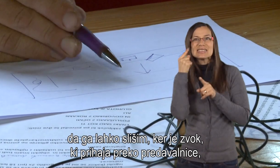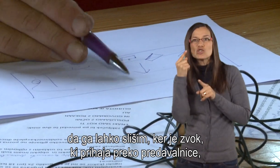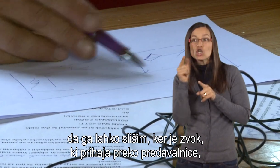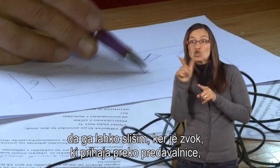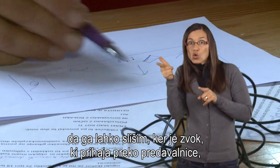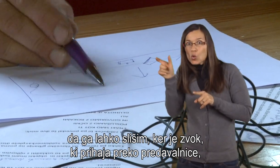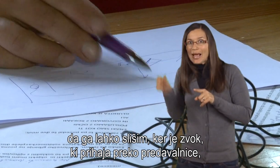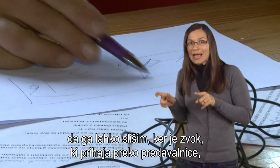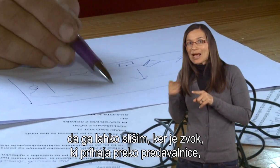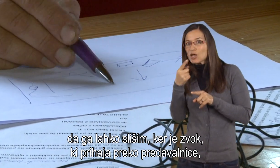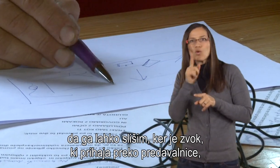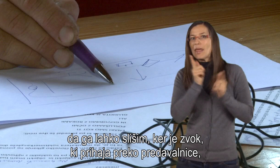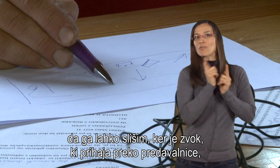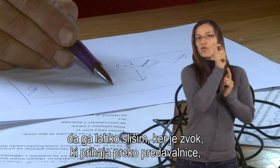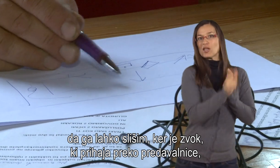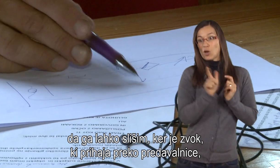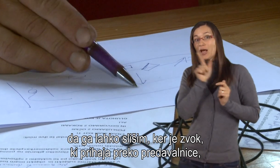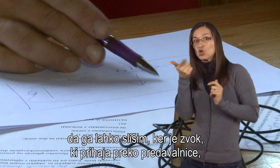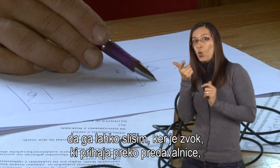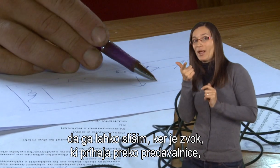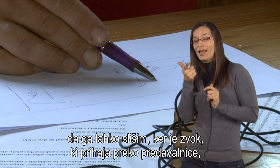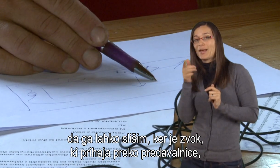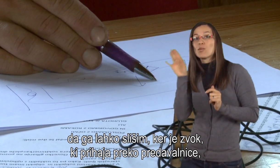njega vidiš oziroma slišiš,